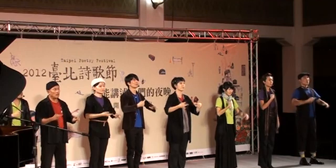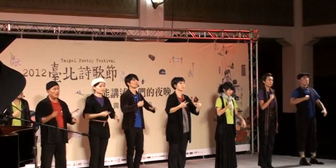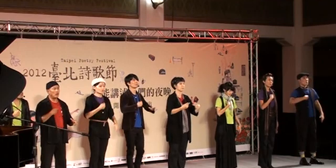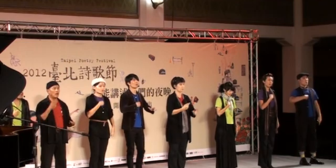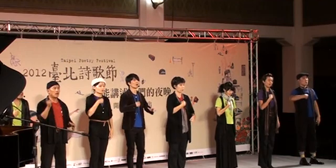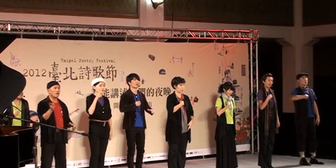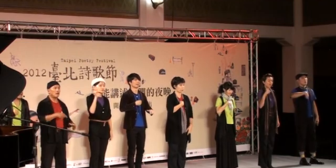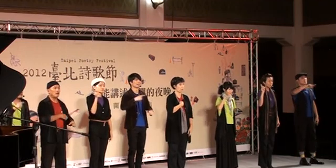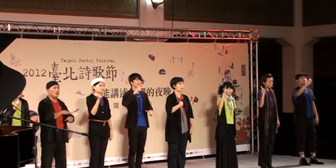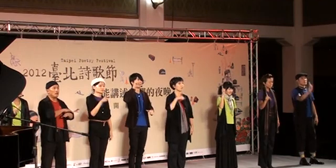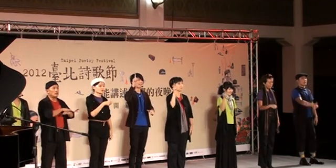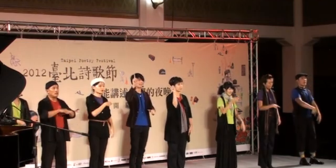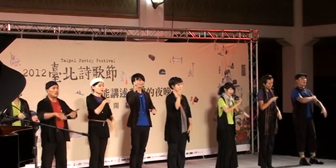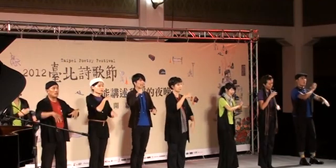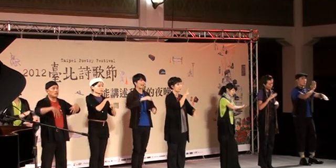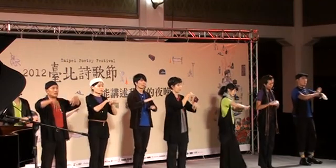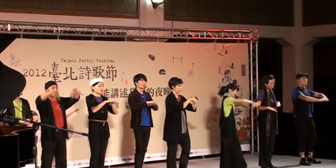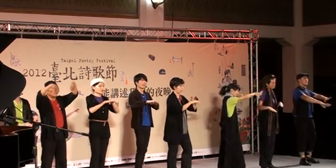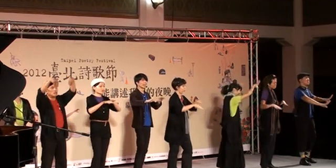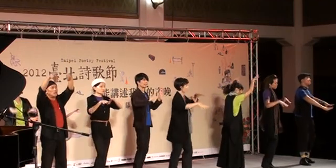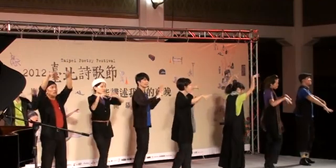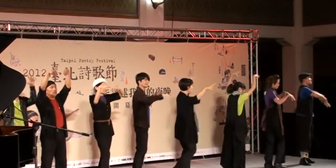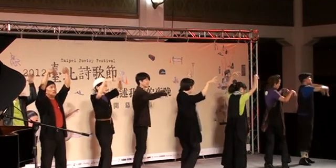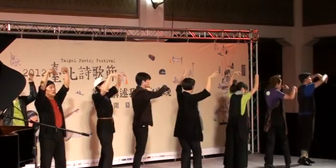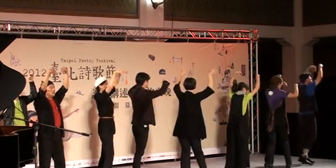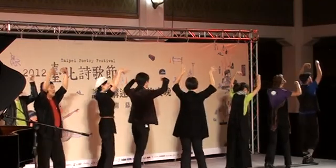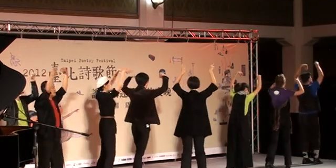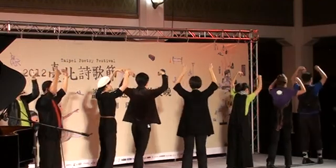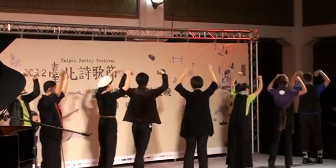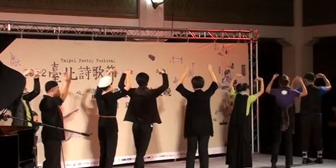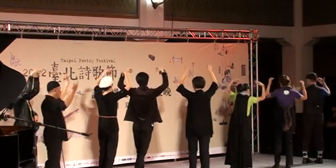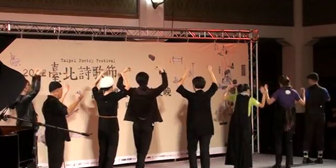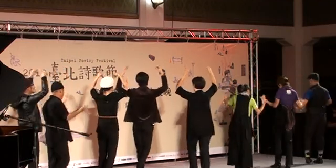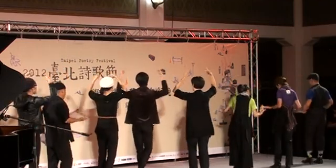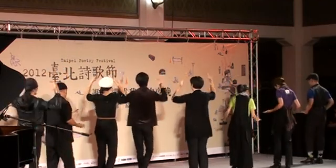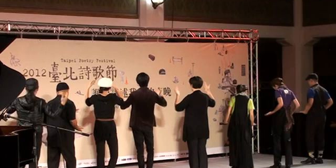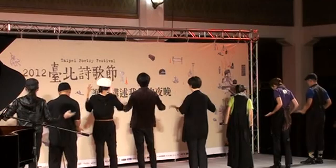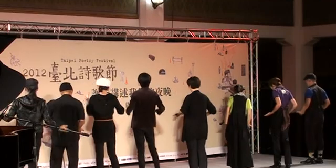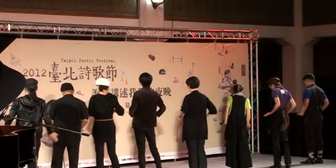我才会熄灯休息，